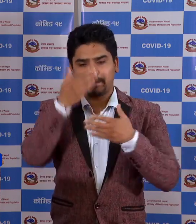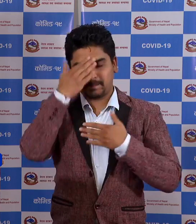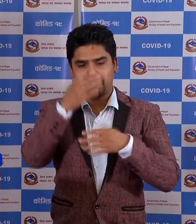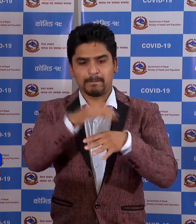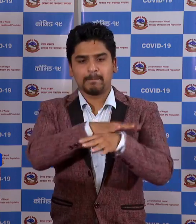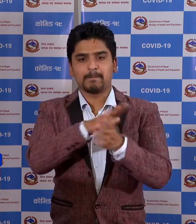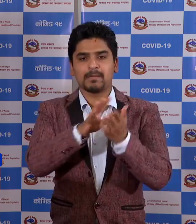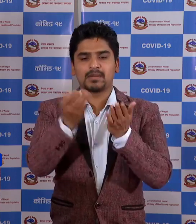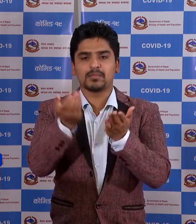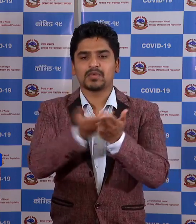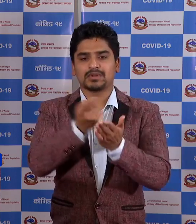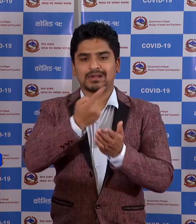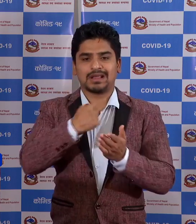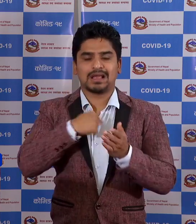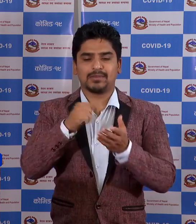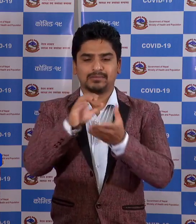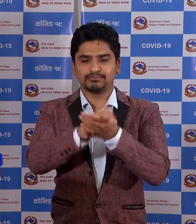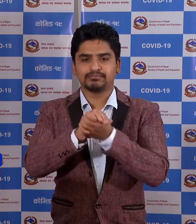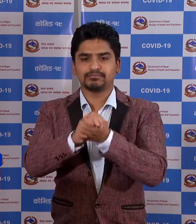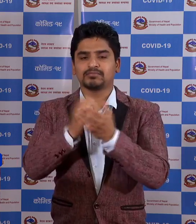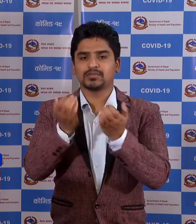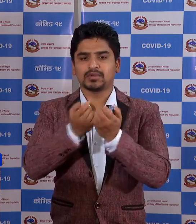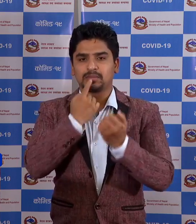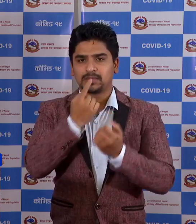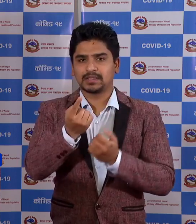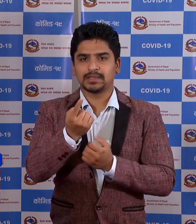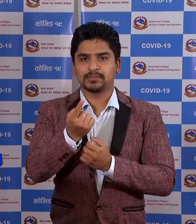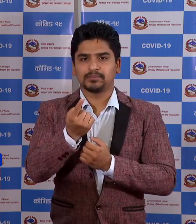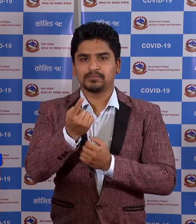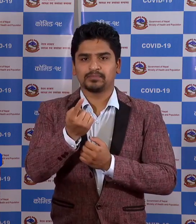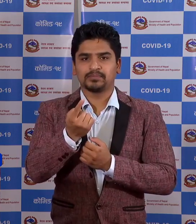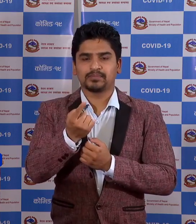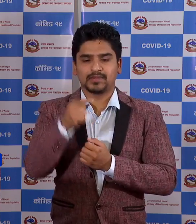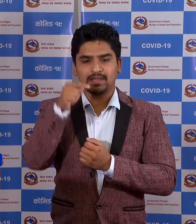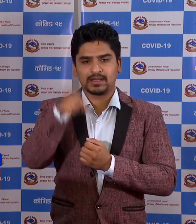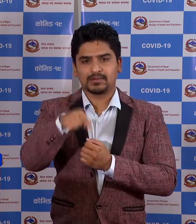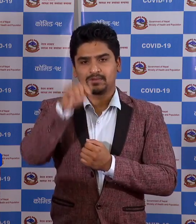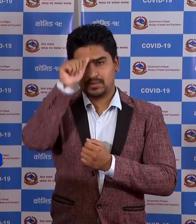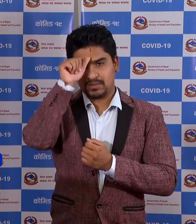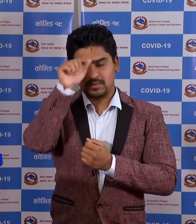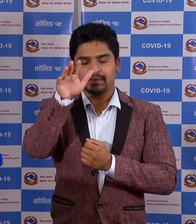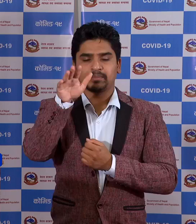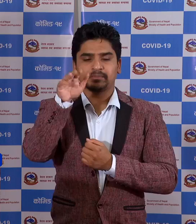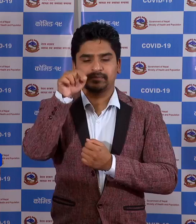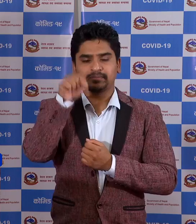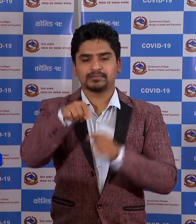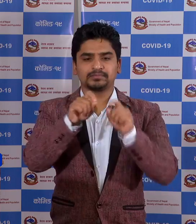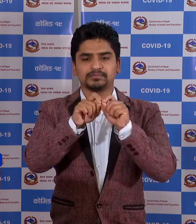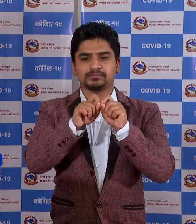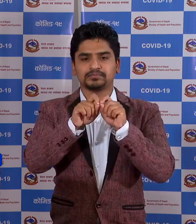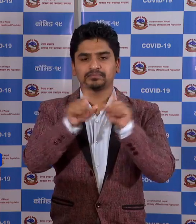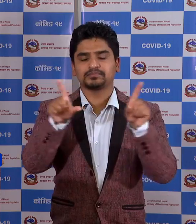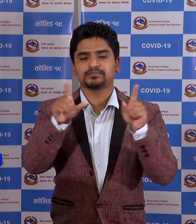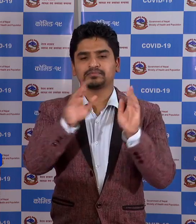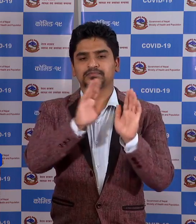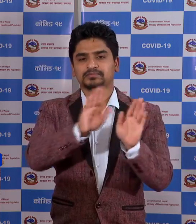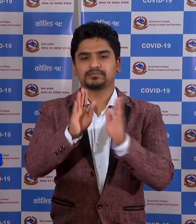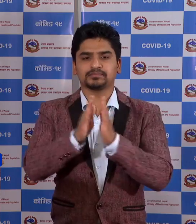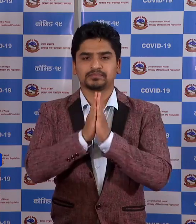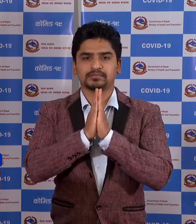सङ्क्रमणबाट बचाउन हामी हातेमालो गरौँ भन्दै आजको अपडेट म यहीँ अन्त्य गर्छु।